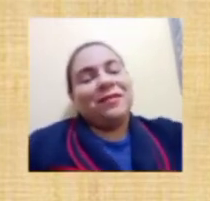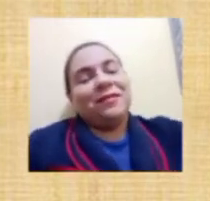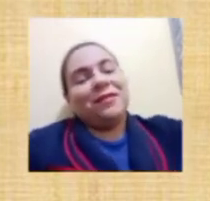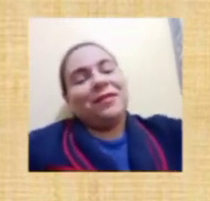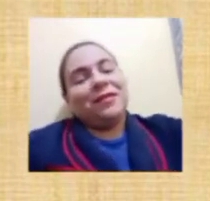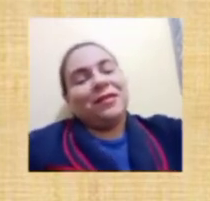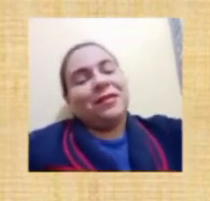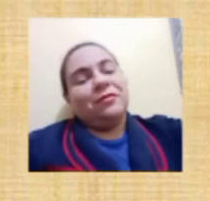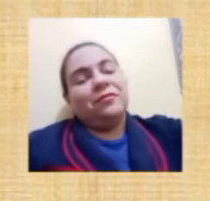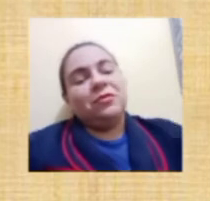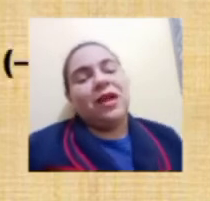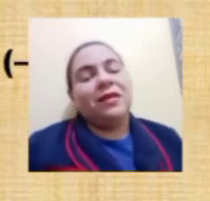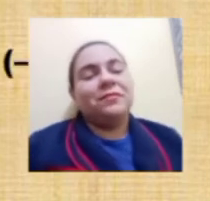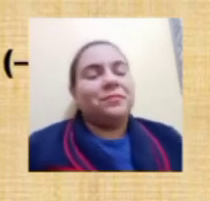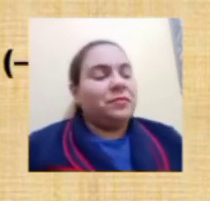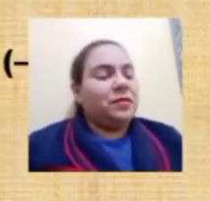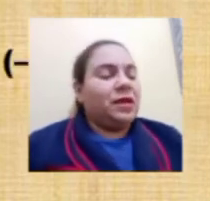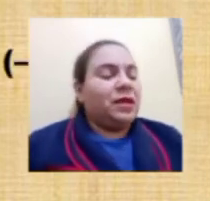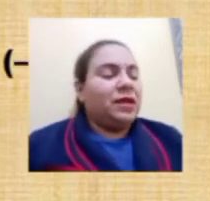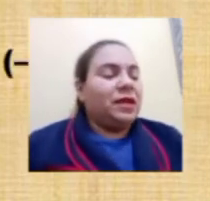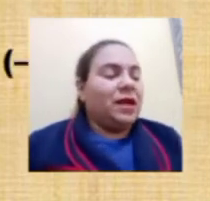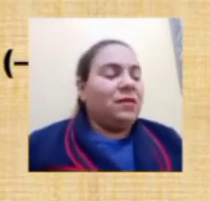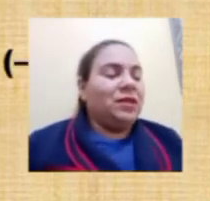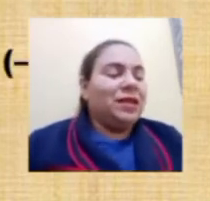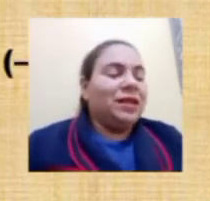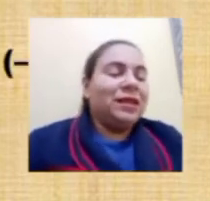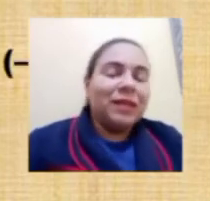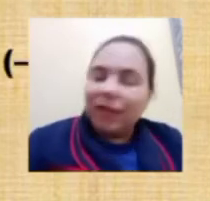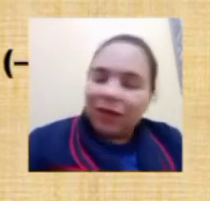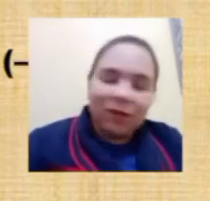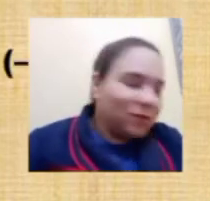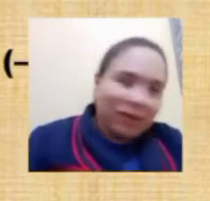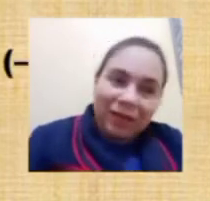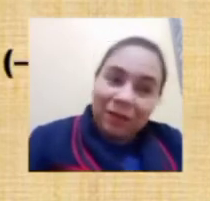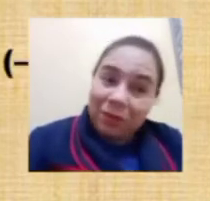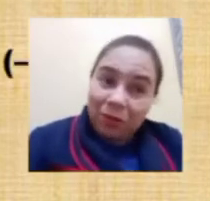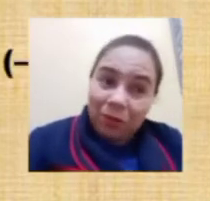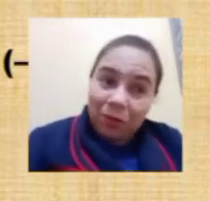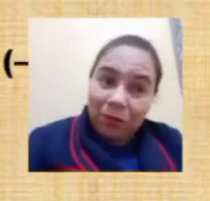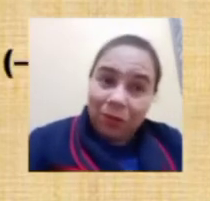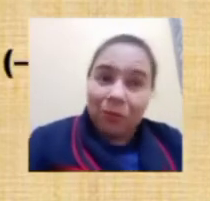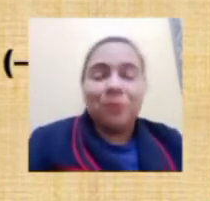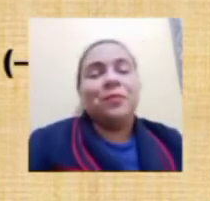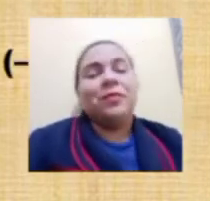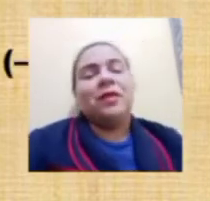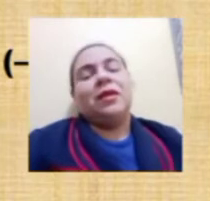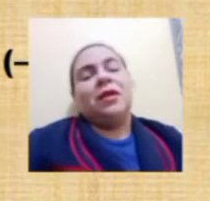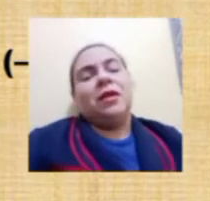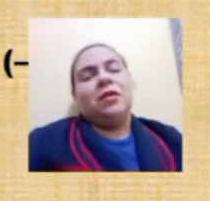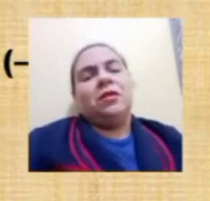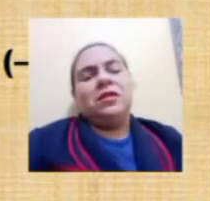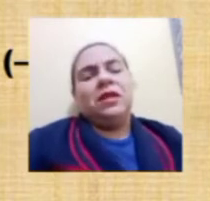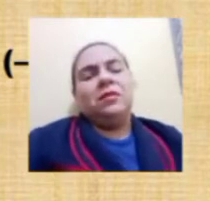14, menos 7. Quanto é 14 menos 7? É igual